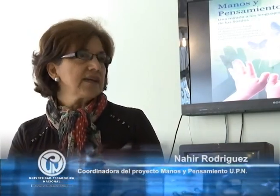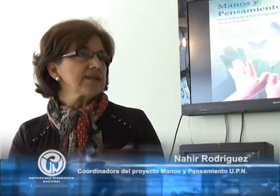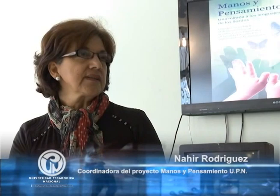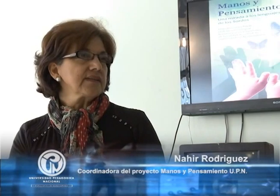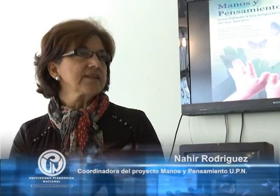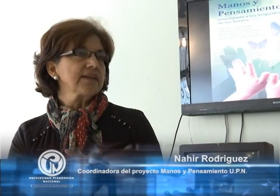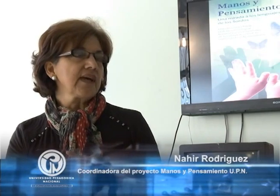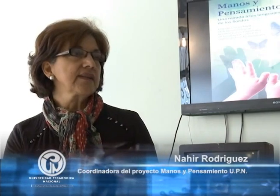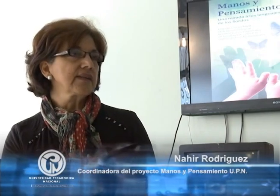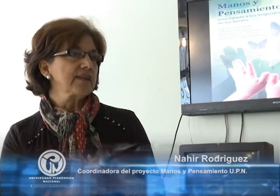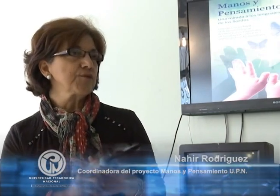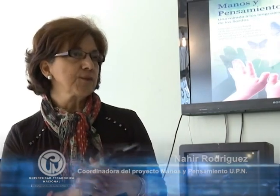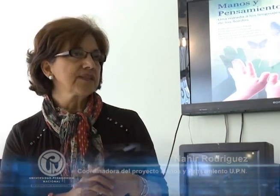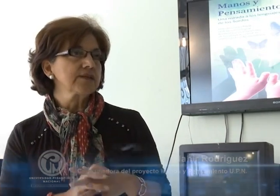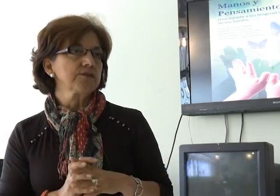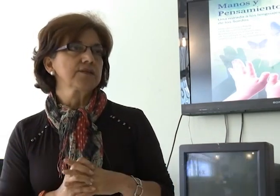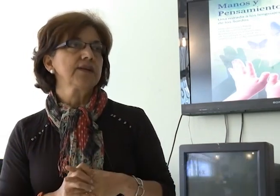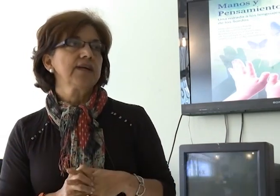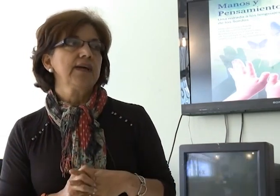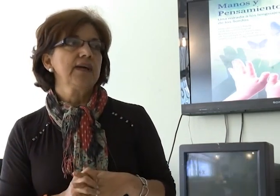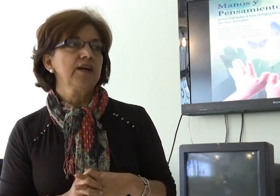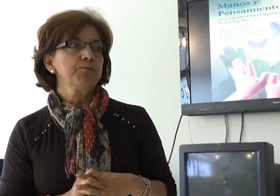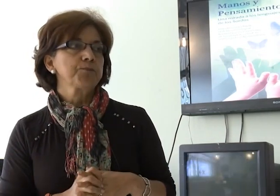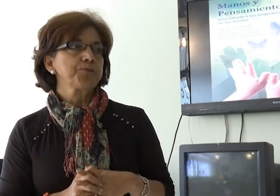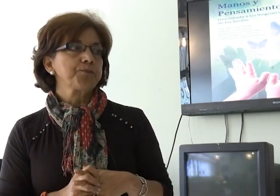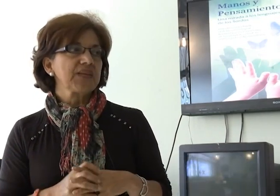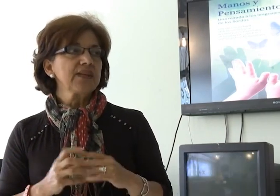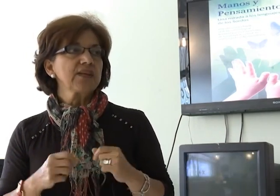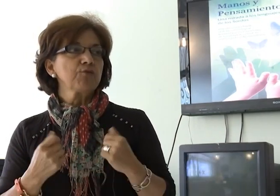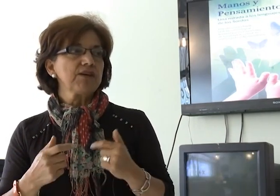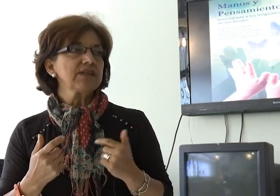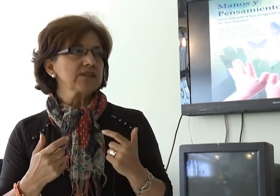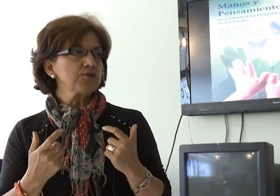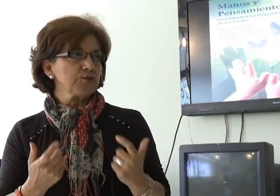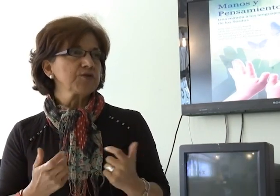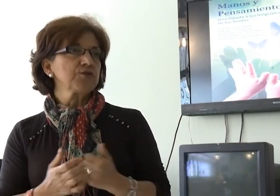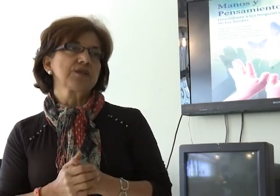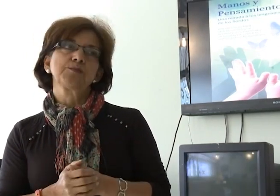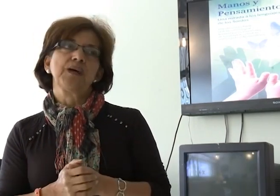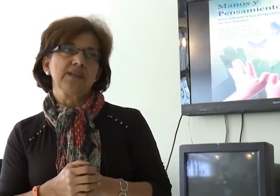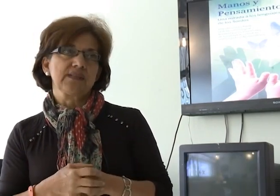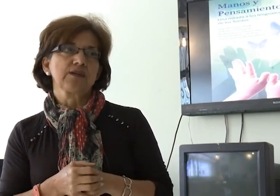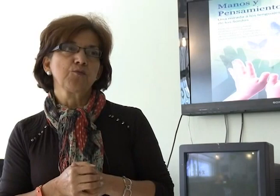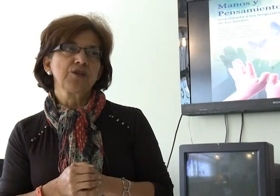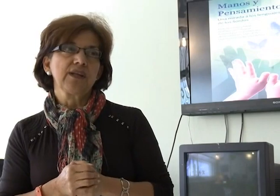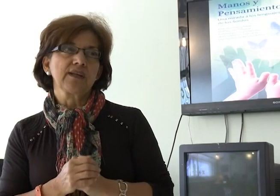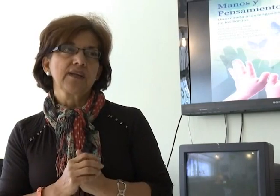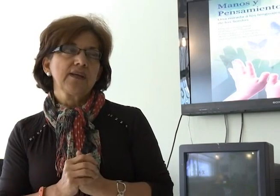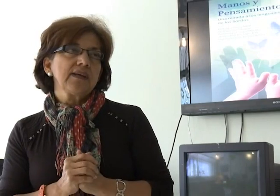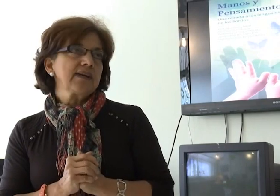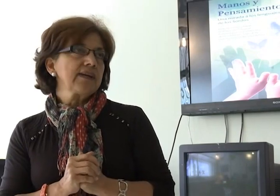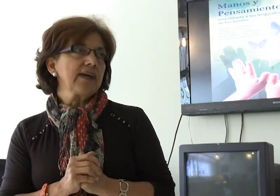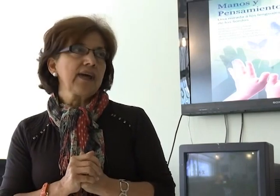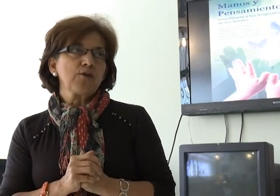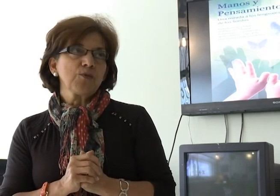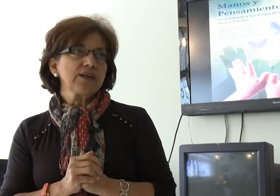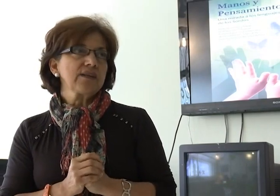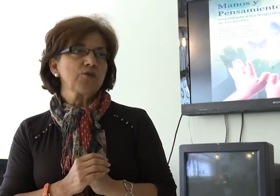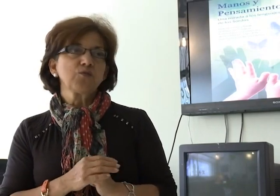esas necesidades de transformación y de nuevas opciones para esta comunidad que, como les digo, mucho